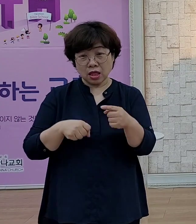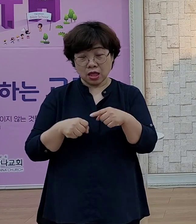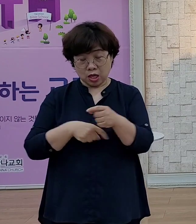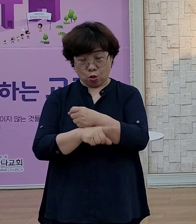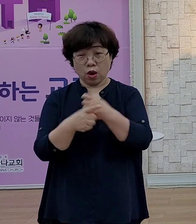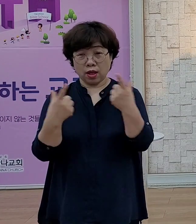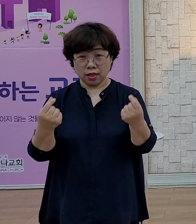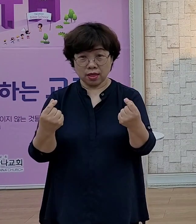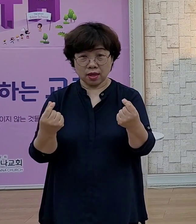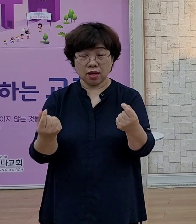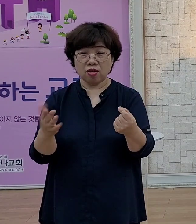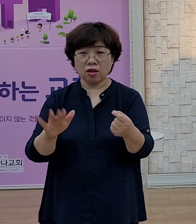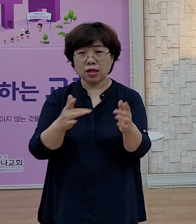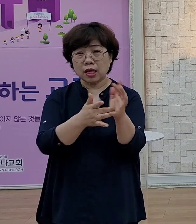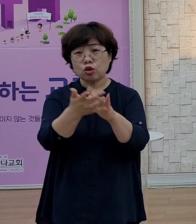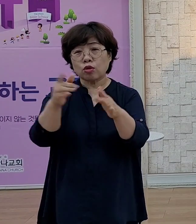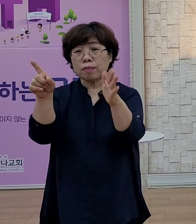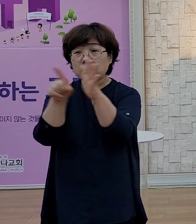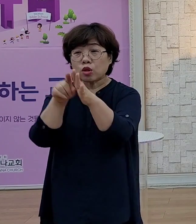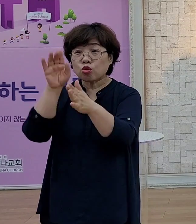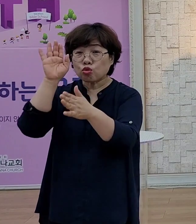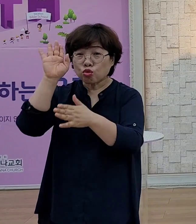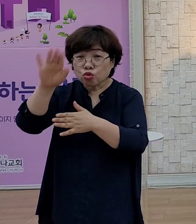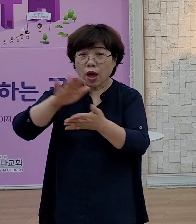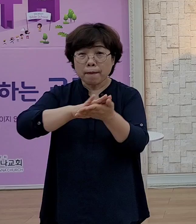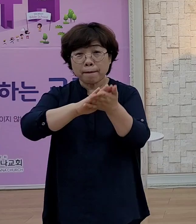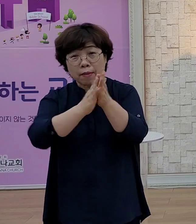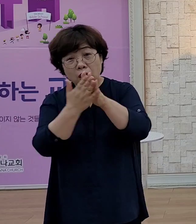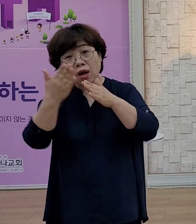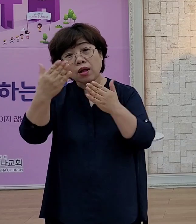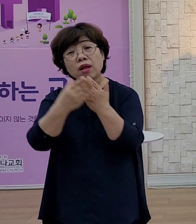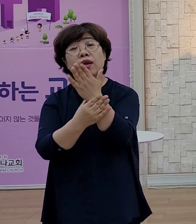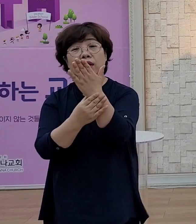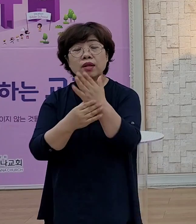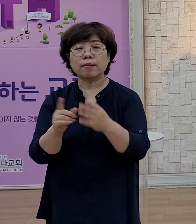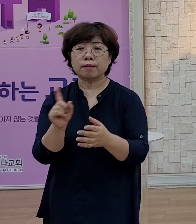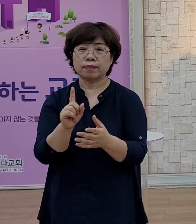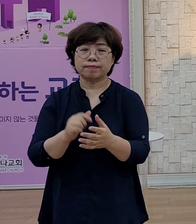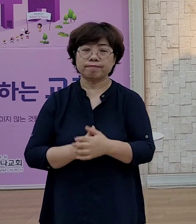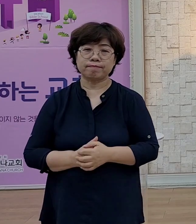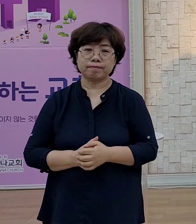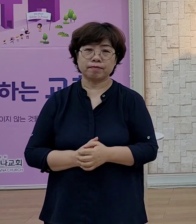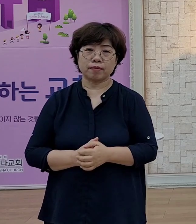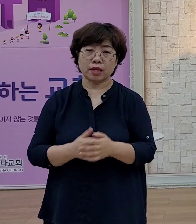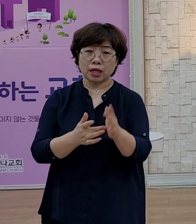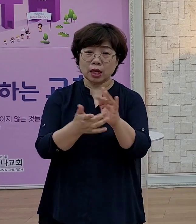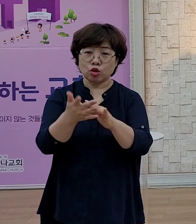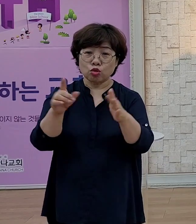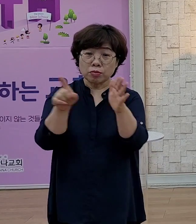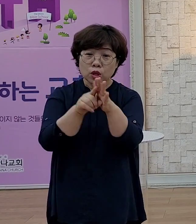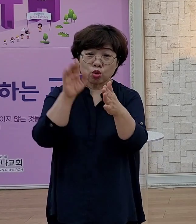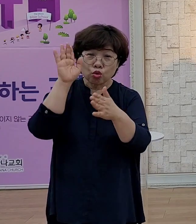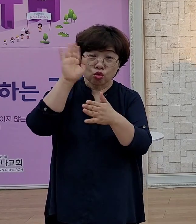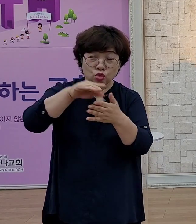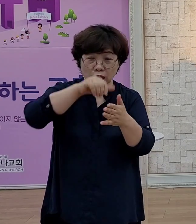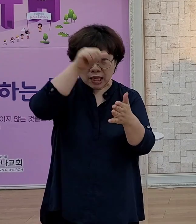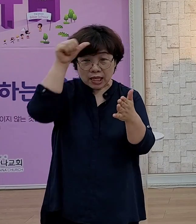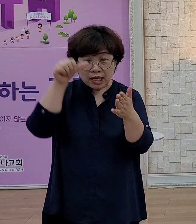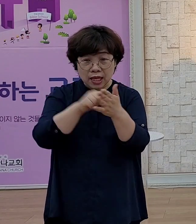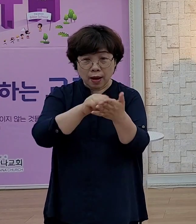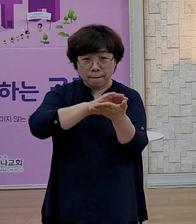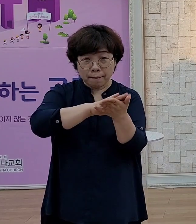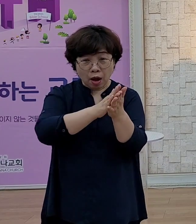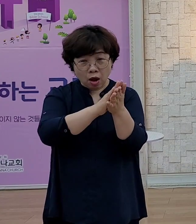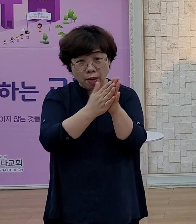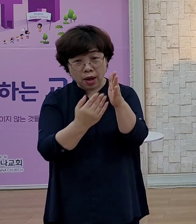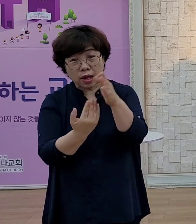그런데 우리는 예수를 믿고 나서 변했습니다. 우리 예수 믿고 난 다음에 인생은